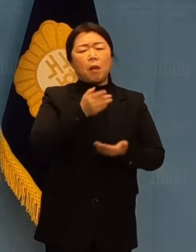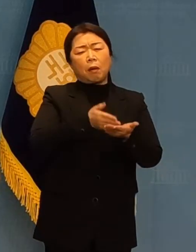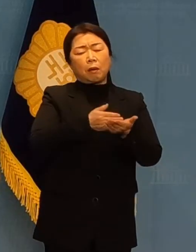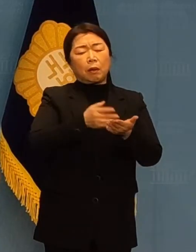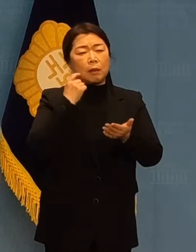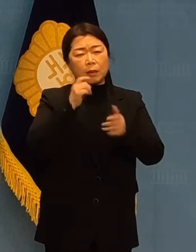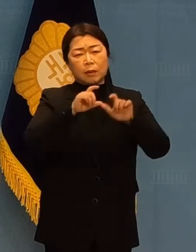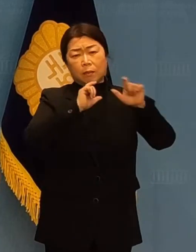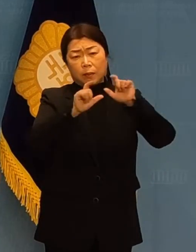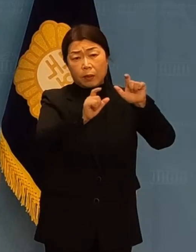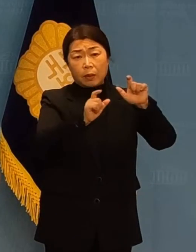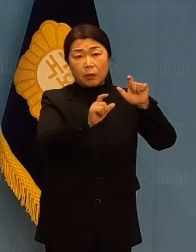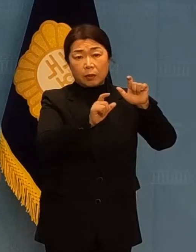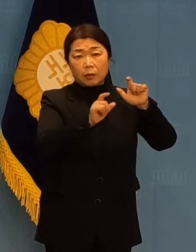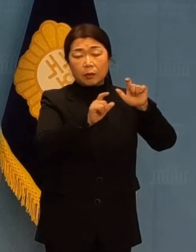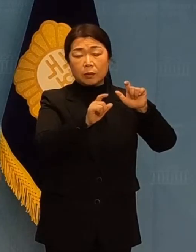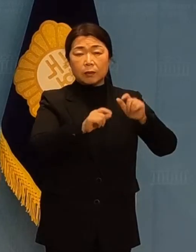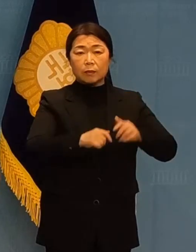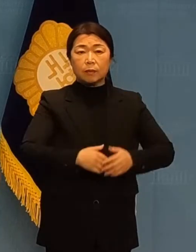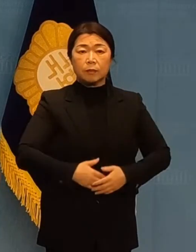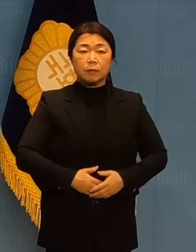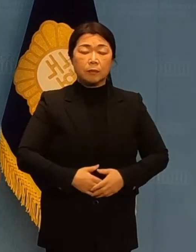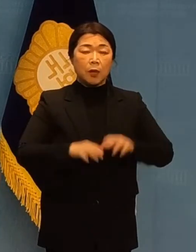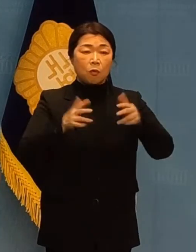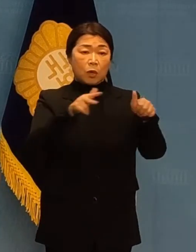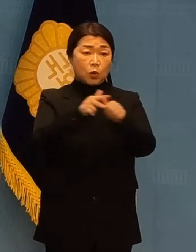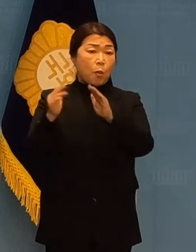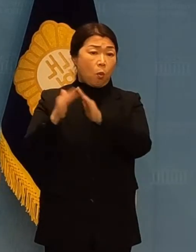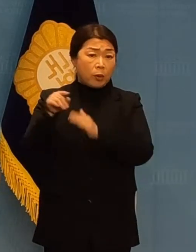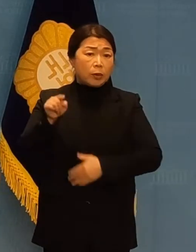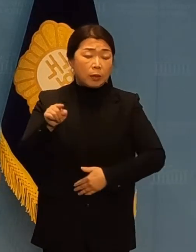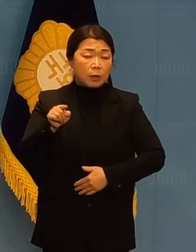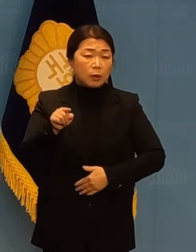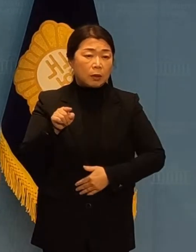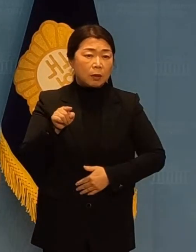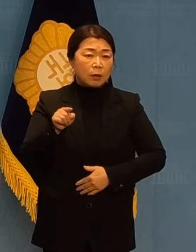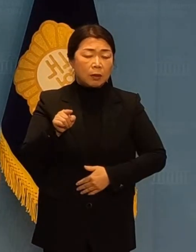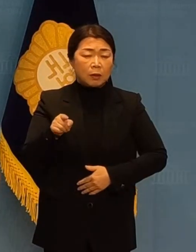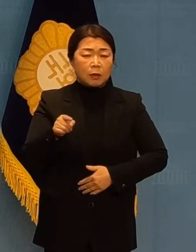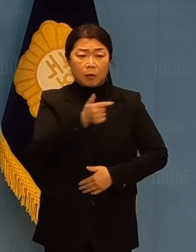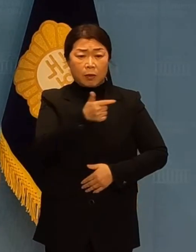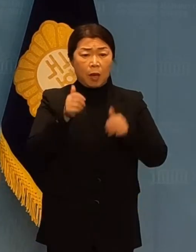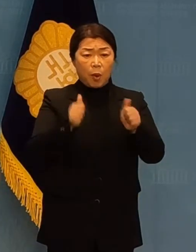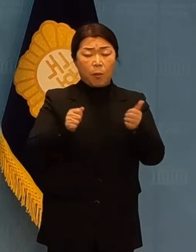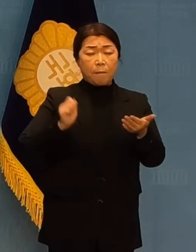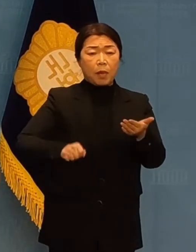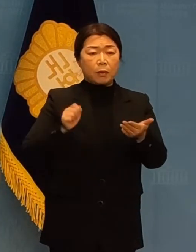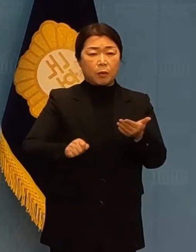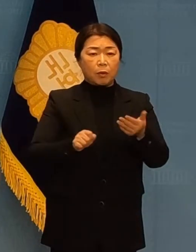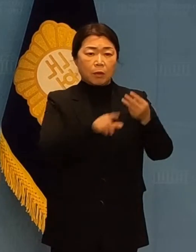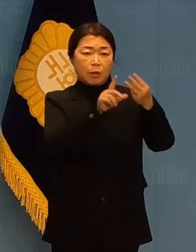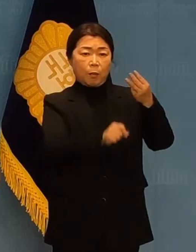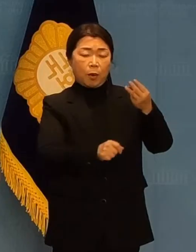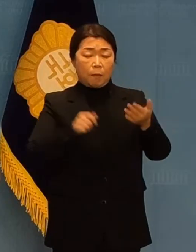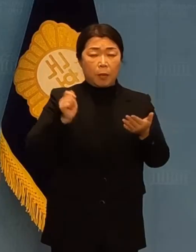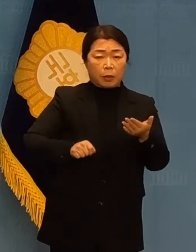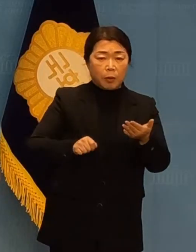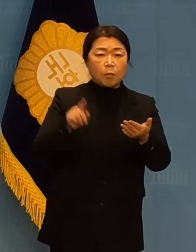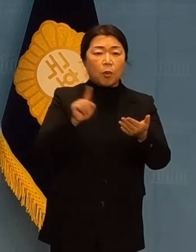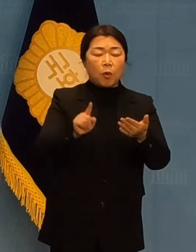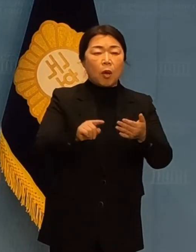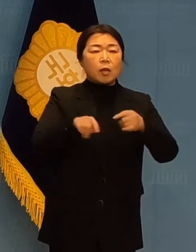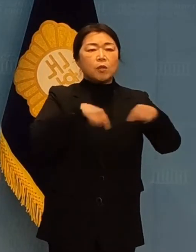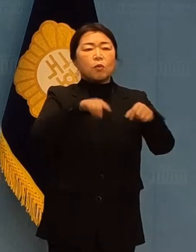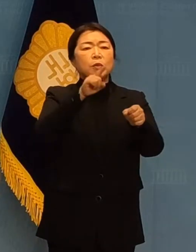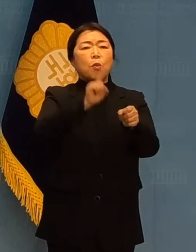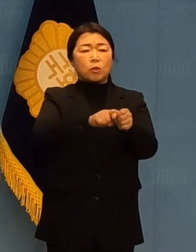국가정보원은 범행 동기가 정치적인 목적이다라고 하는 대법원 판결이 지난해 3월에 있었음에도 불구하고